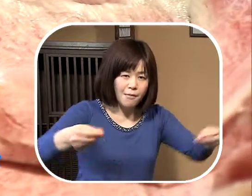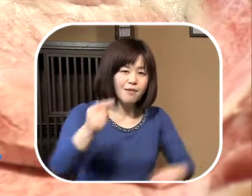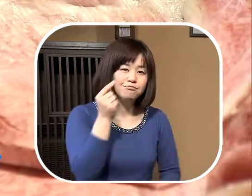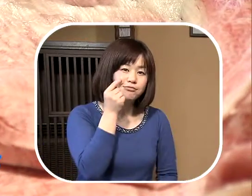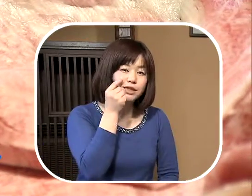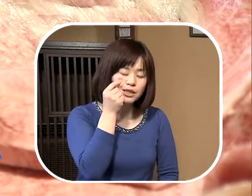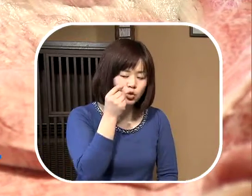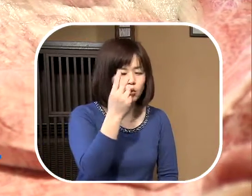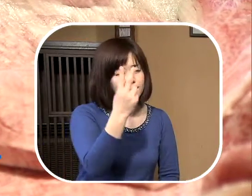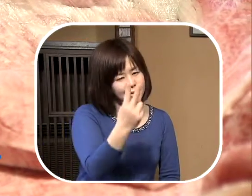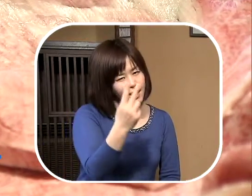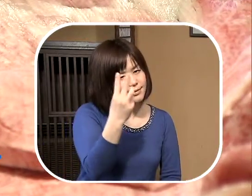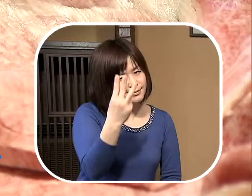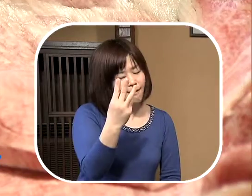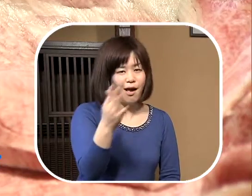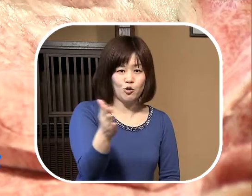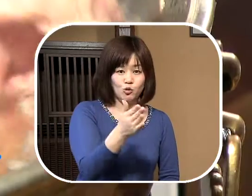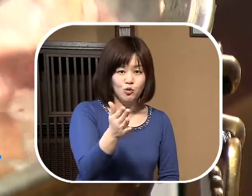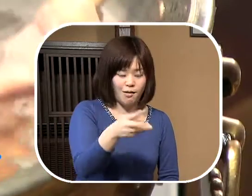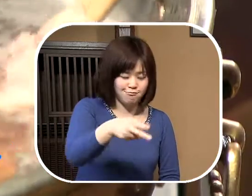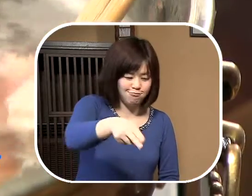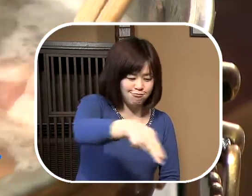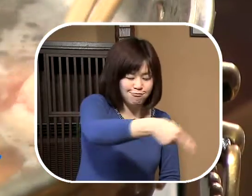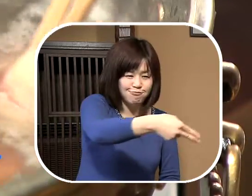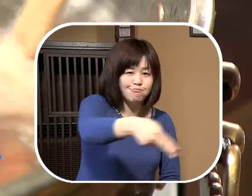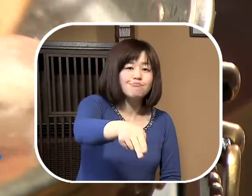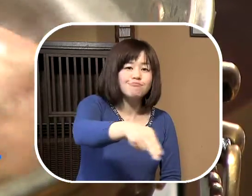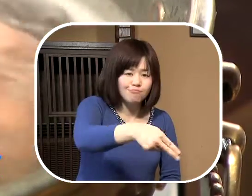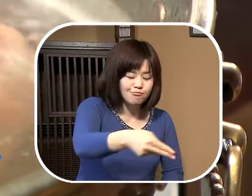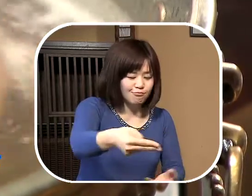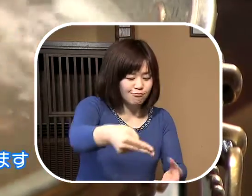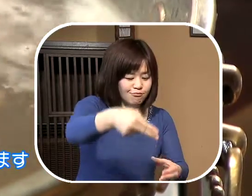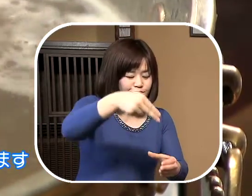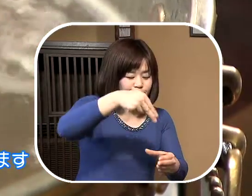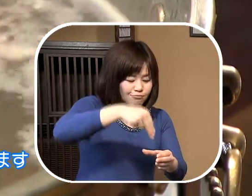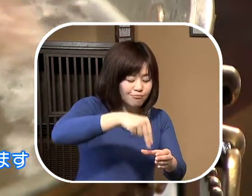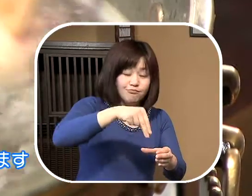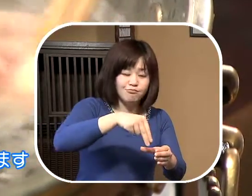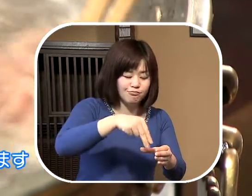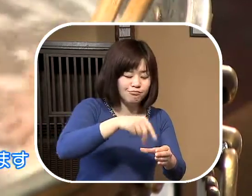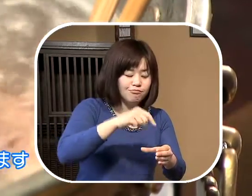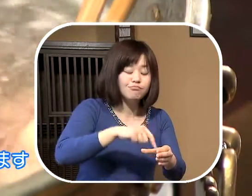鍋の中にお肉を 2,3 回くぐらせ